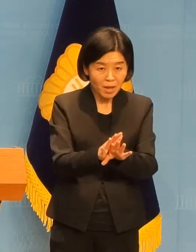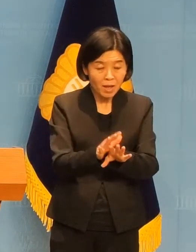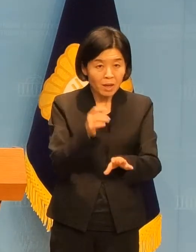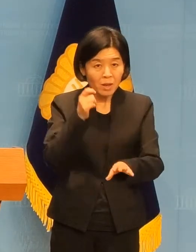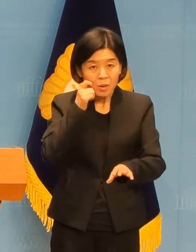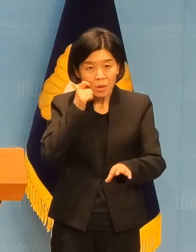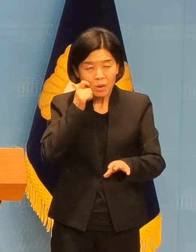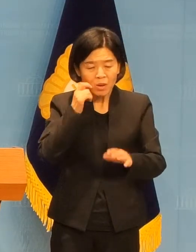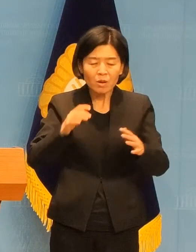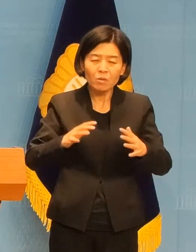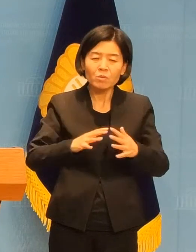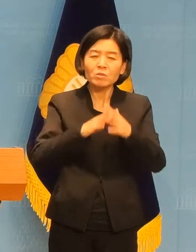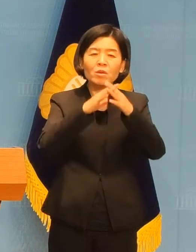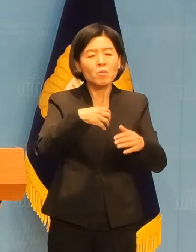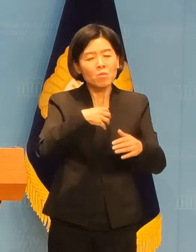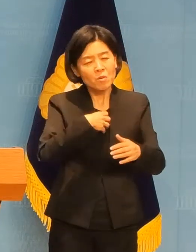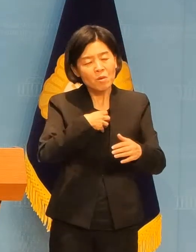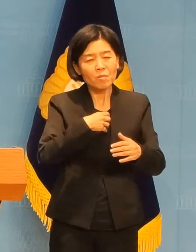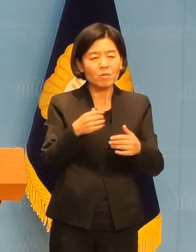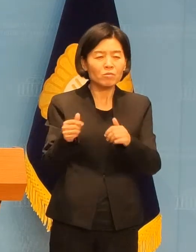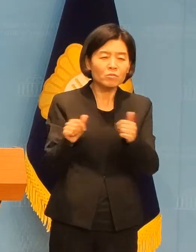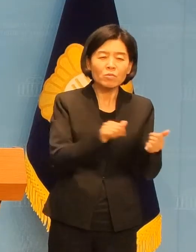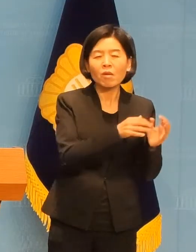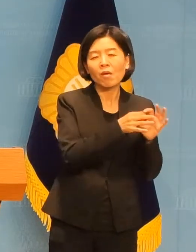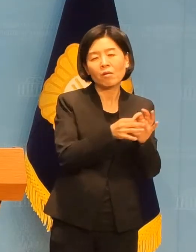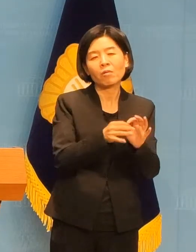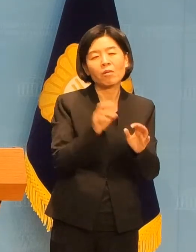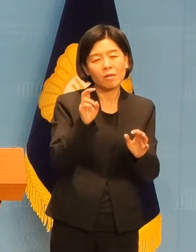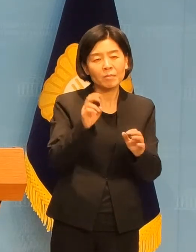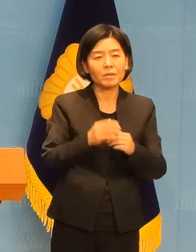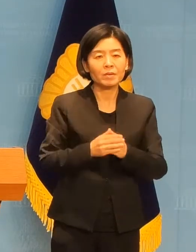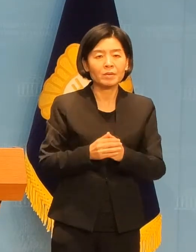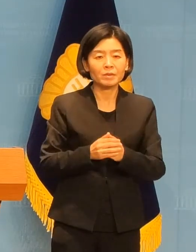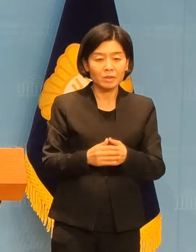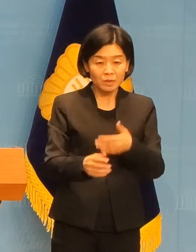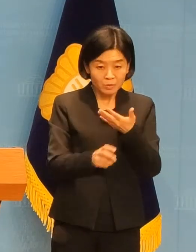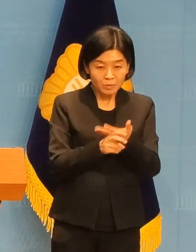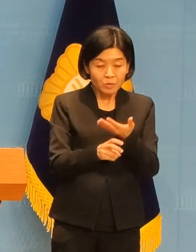건설 현장의 죽음은 결코 멈추집니다. 불법 하도급을